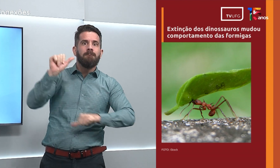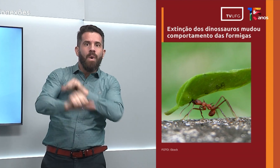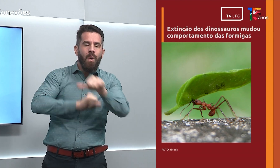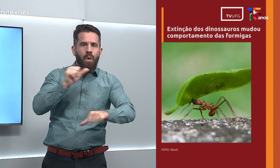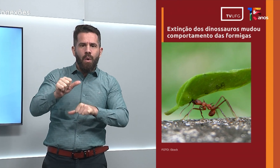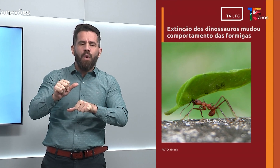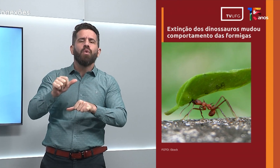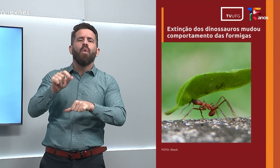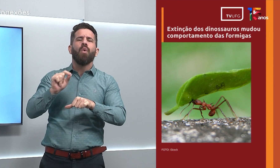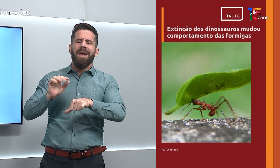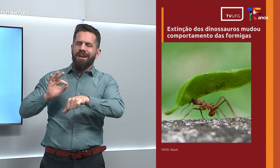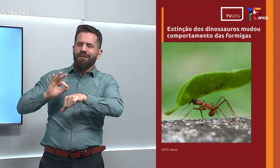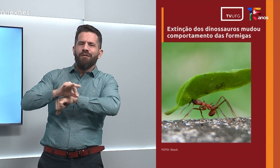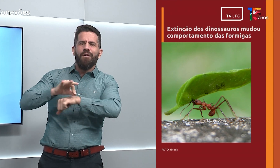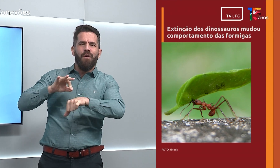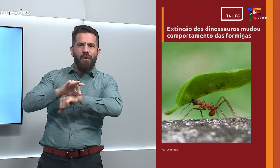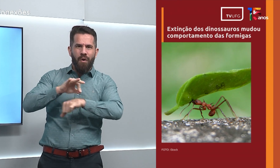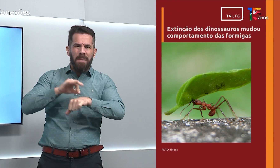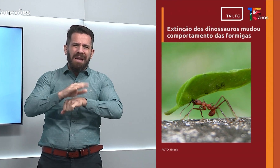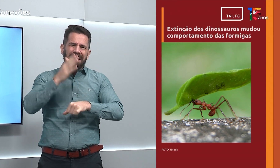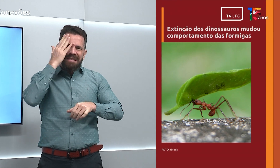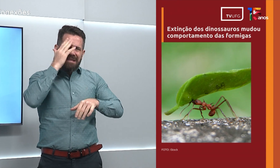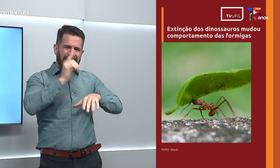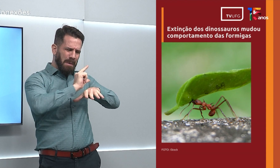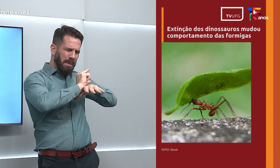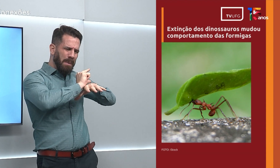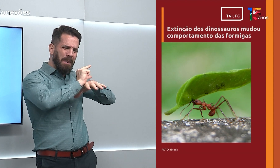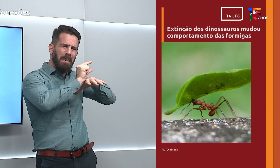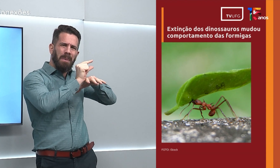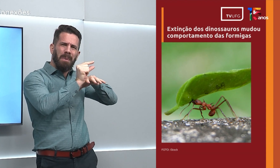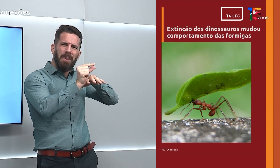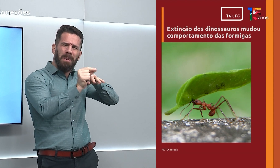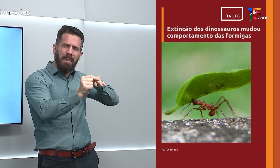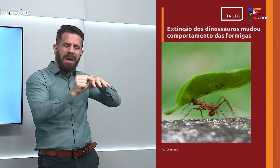jeito de combater mosquitos.